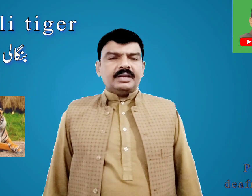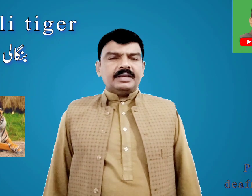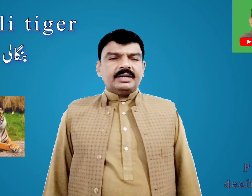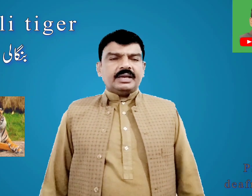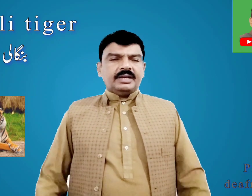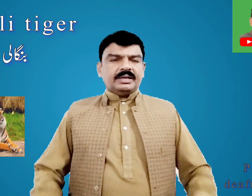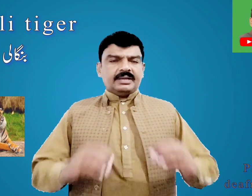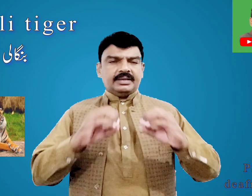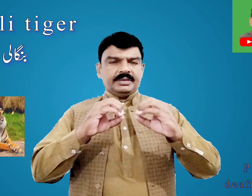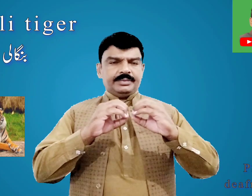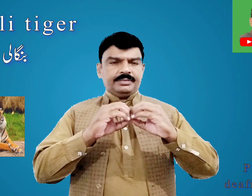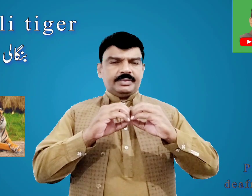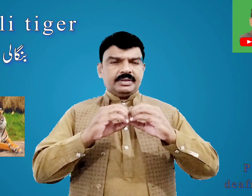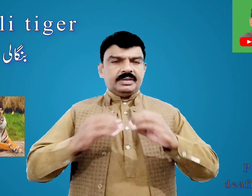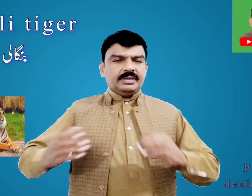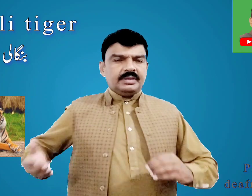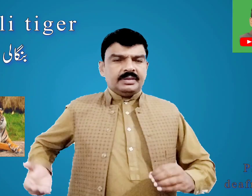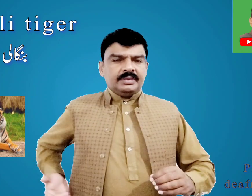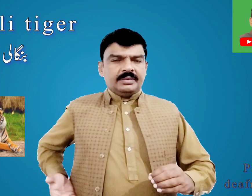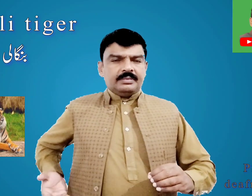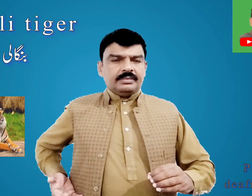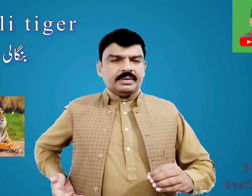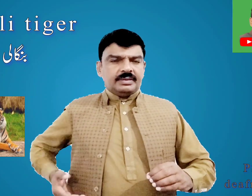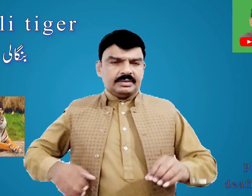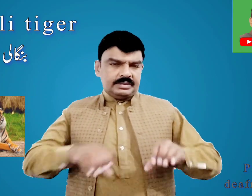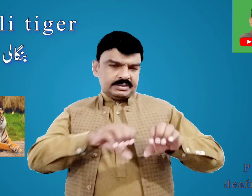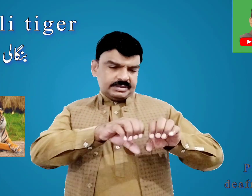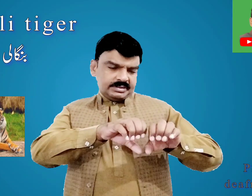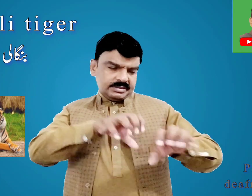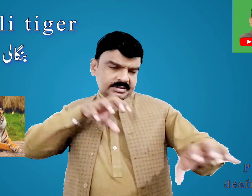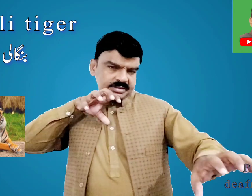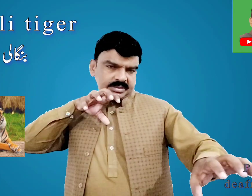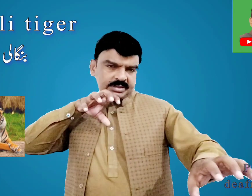बंगाली टाइगर बी बांग्लादेश